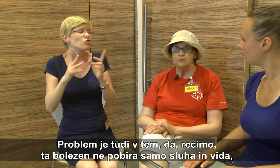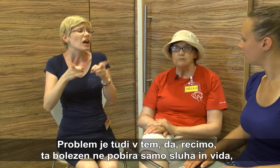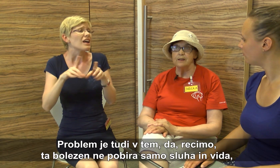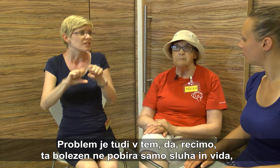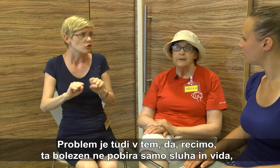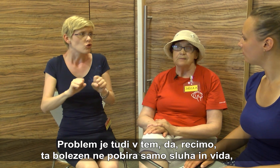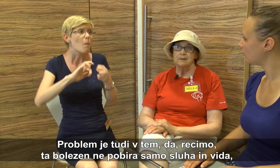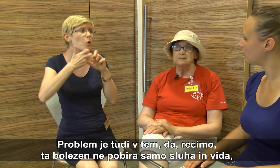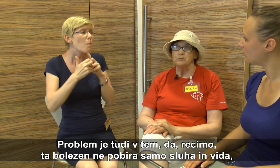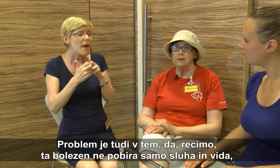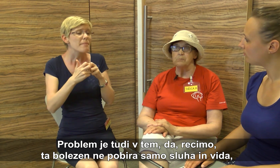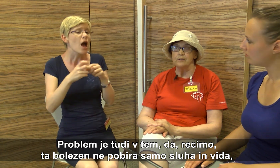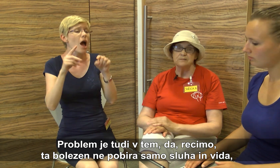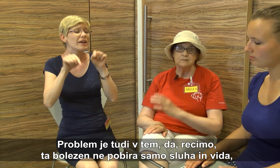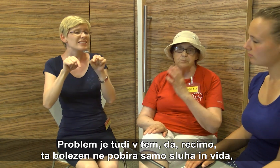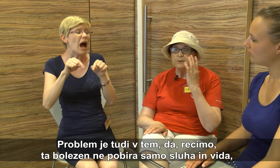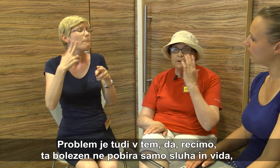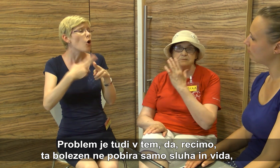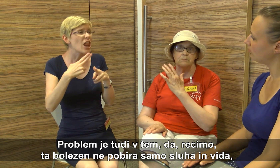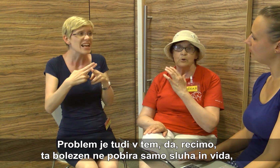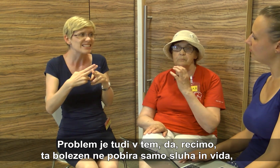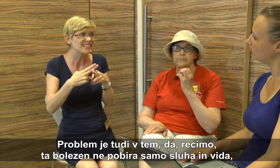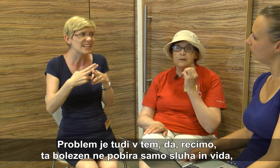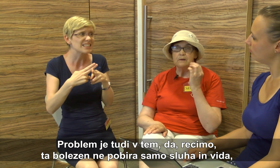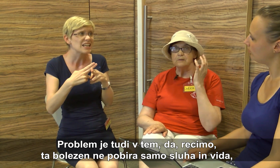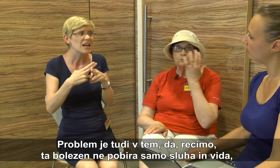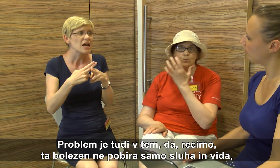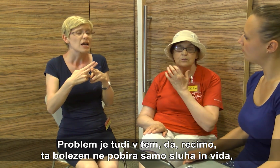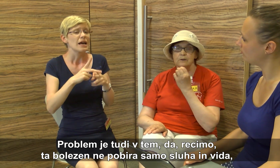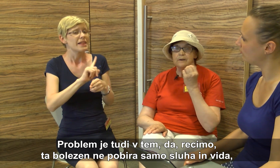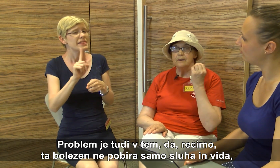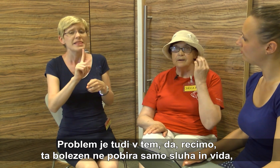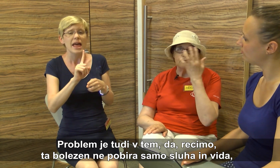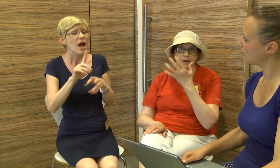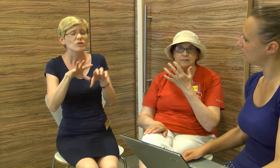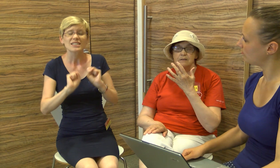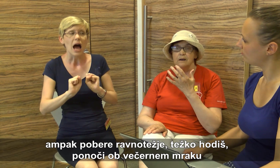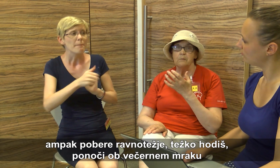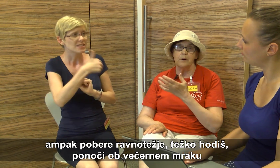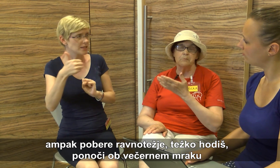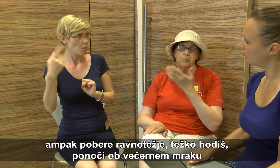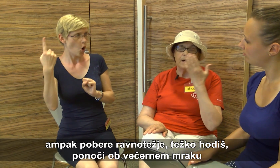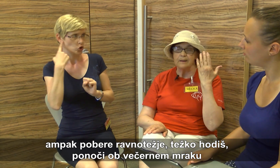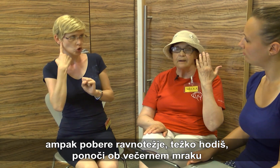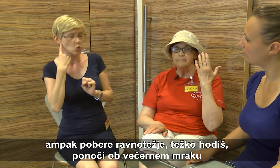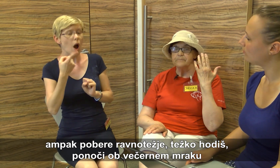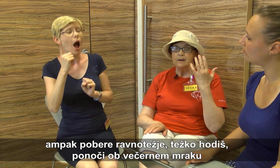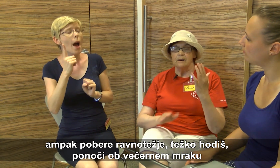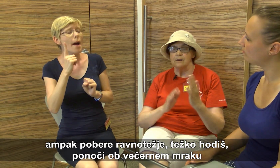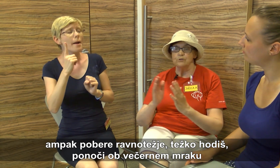Problem je tudi v tem, da recimo ta bolezen ne pobira samo sluh in vid, ampak